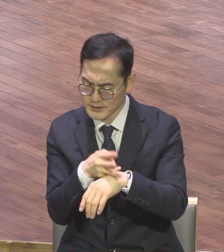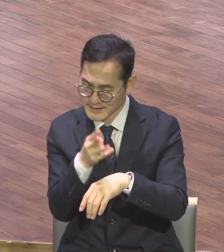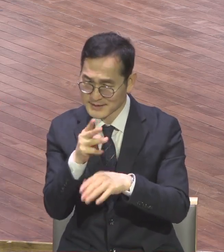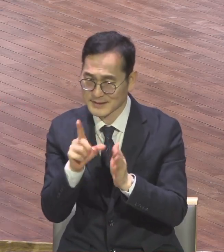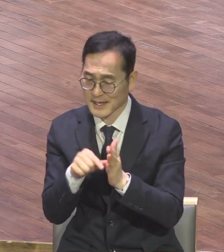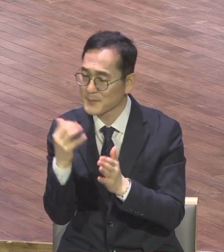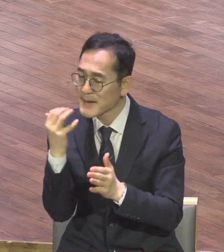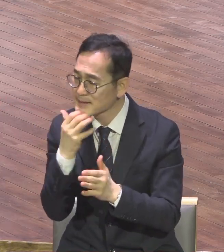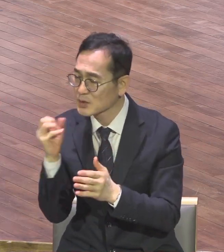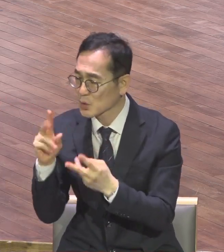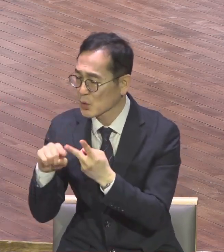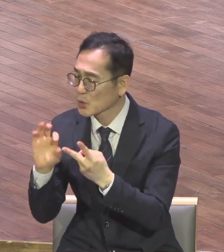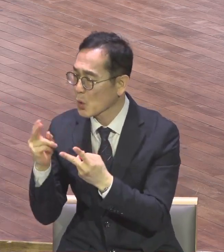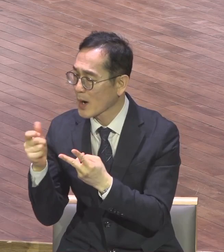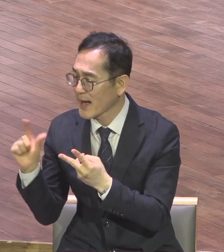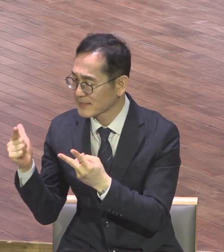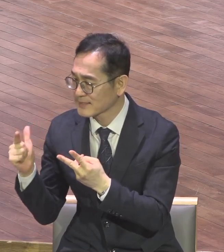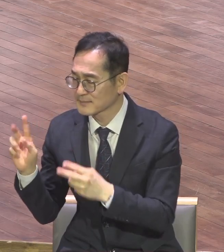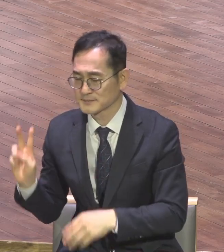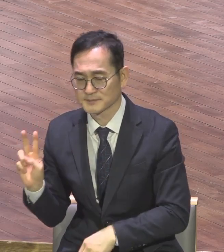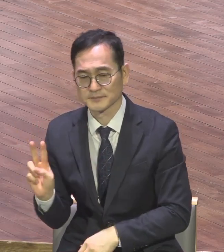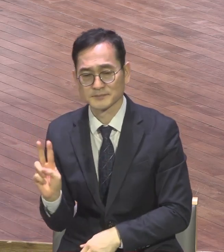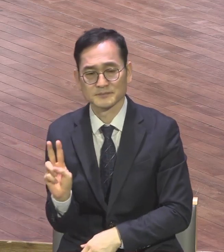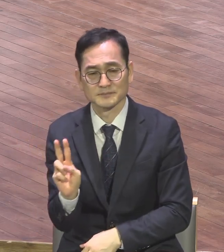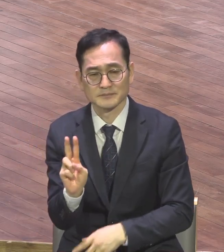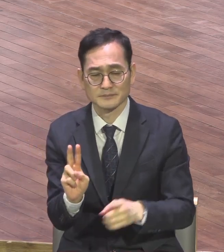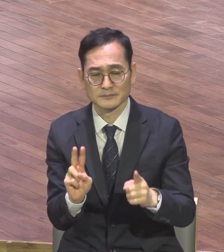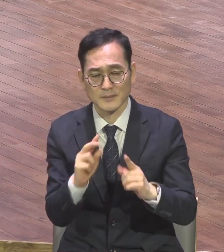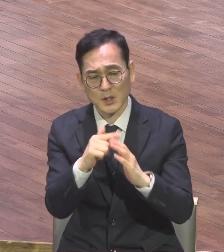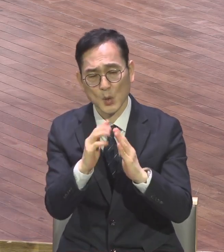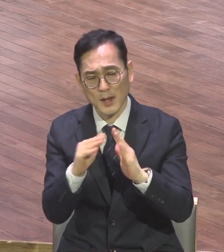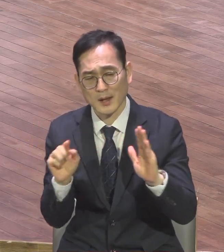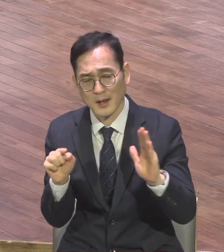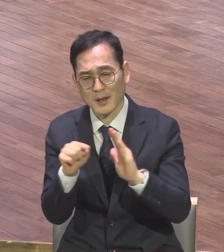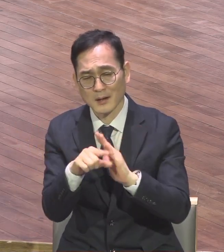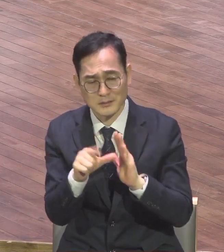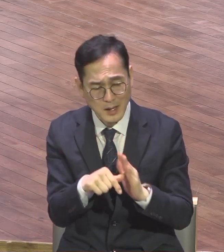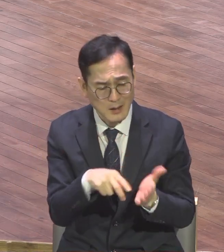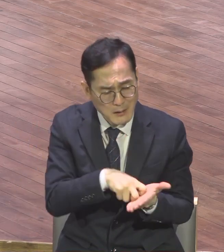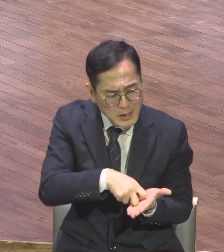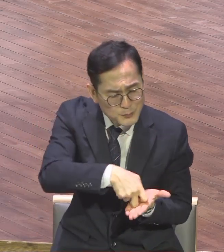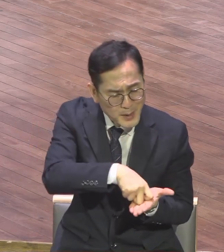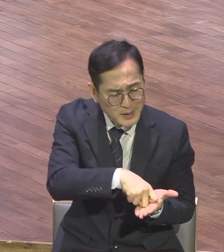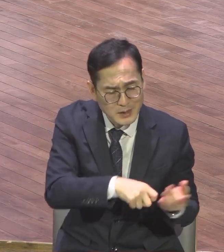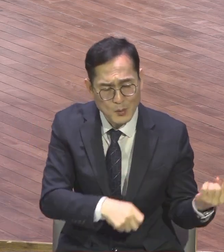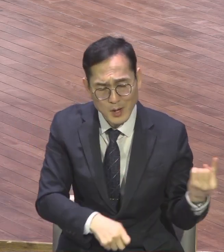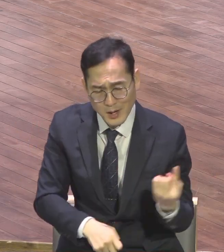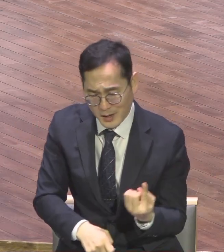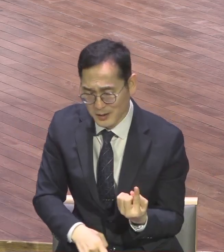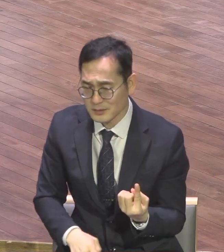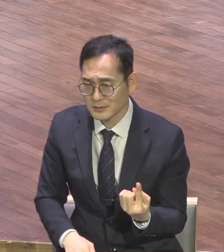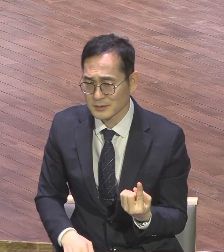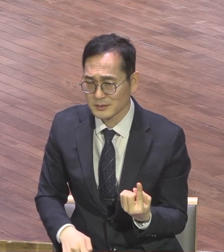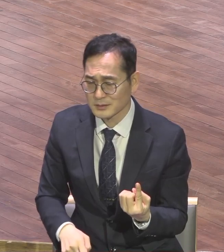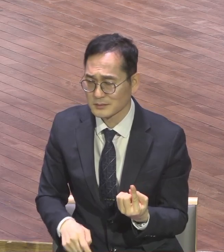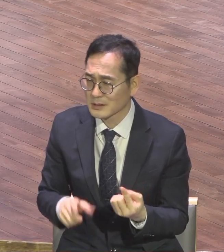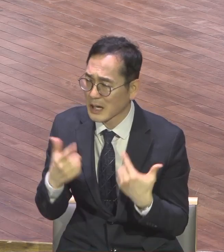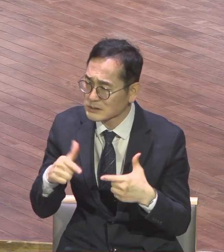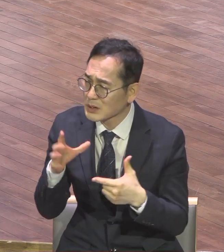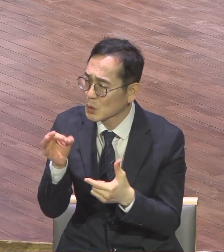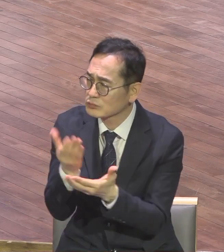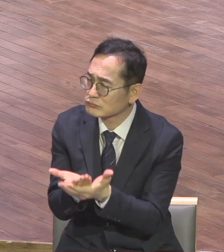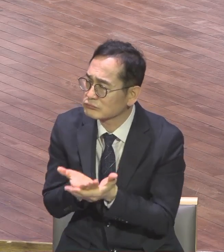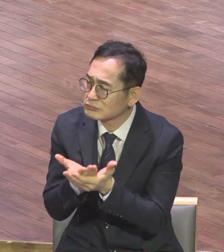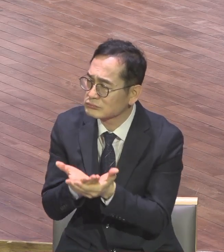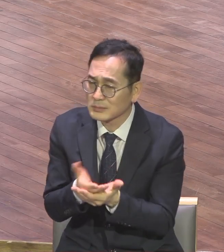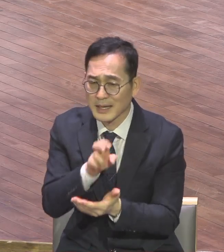성전에 올라갈 새 나면서 못 걷게 된 이를 사람들이 메고 오니 이는 성전에 들어가는 사람들에게 구걸하기 위하여 날마다